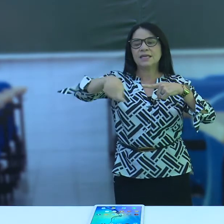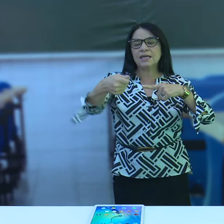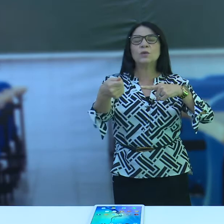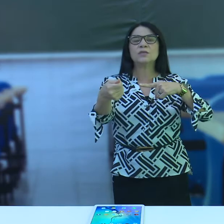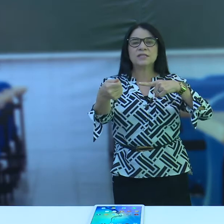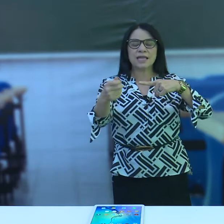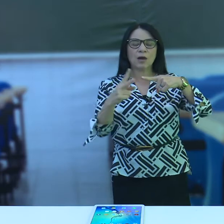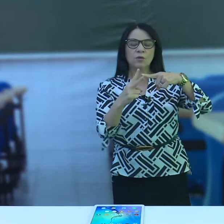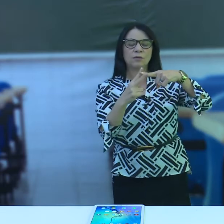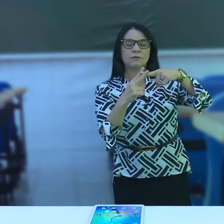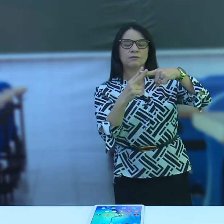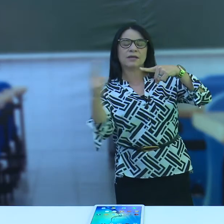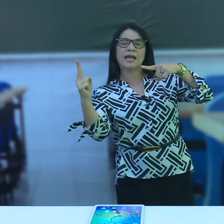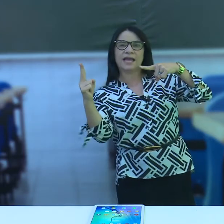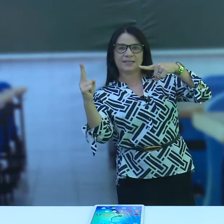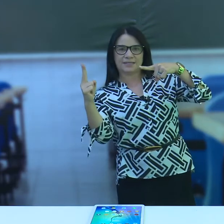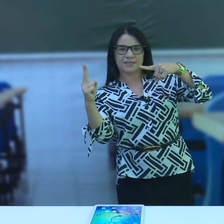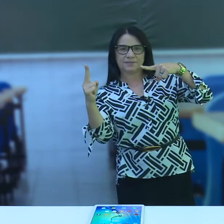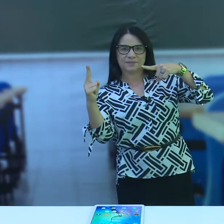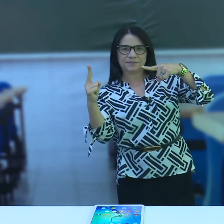Que o sinal é esse.